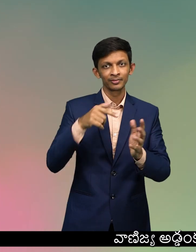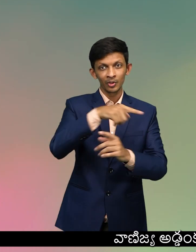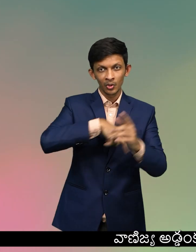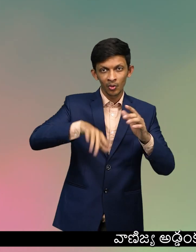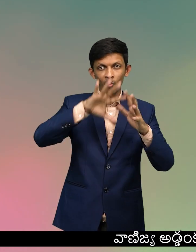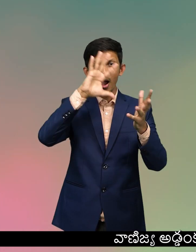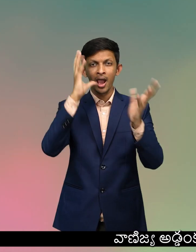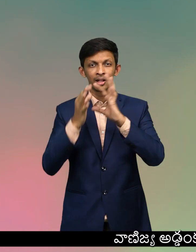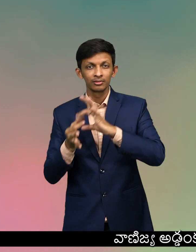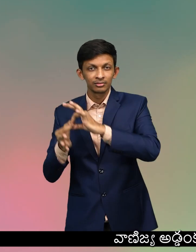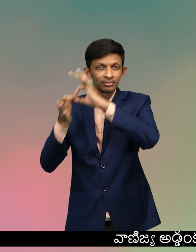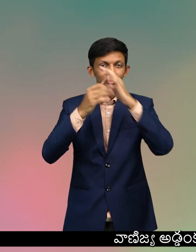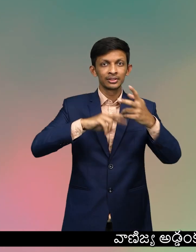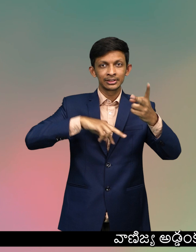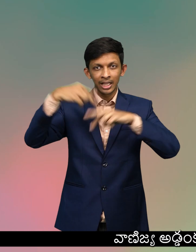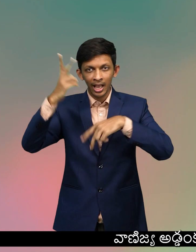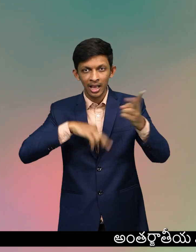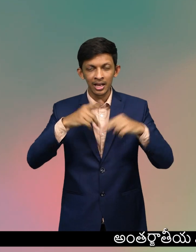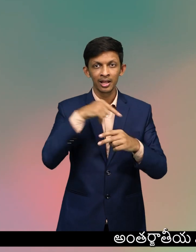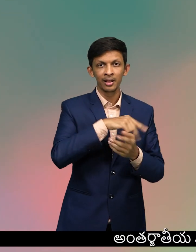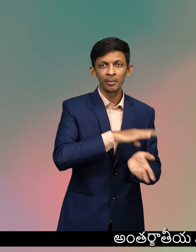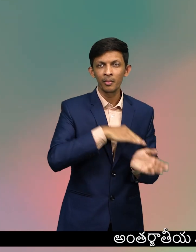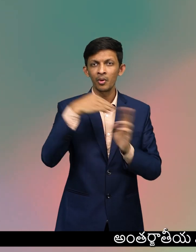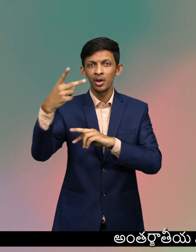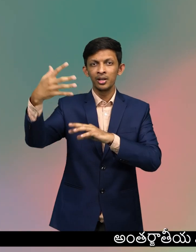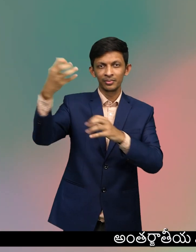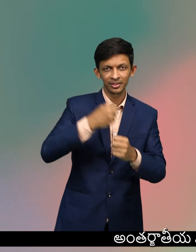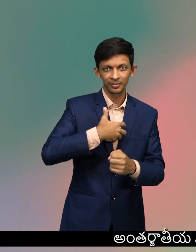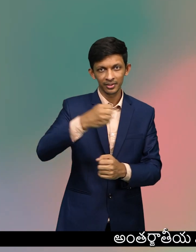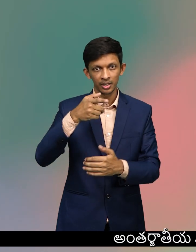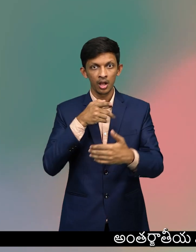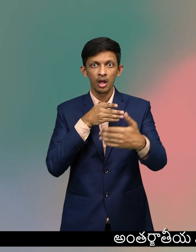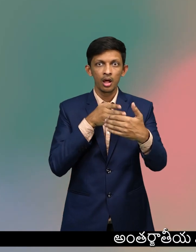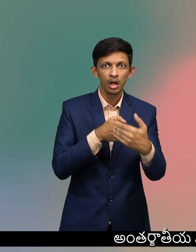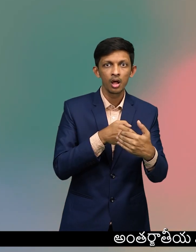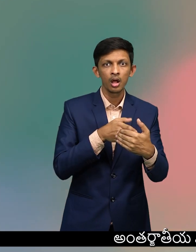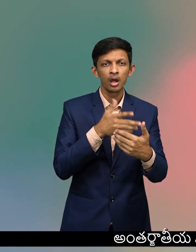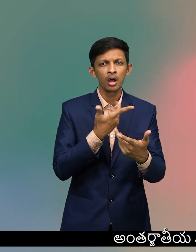వాణిజ్య అడ్డంకులను తొలగించడం ద్వారా అంతర్జాతీయ వాణిజ్యాన్ని ప్రోత్సహిస్తుంది.